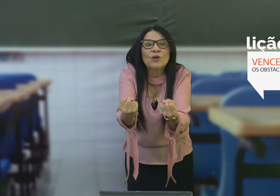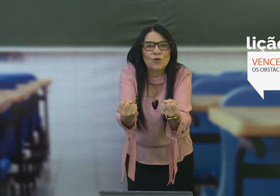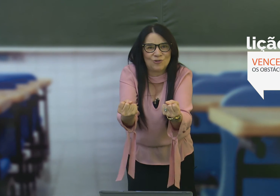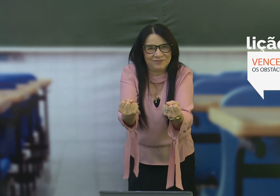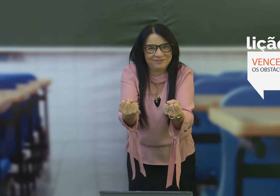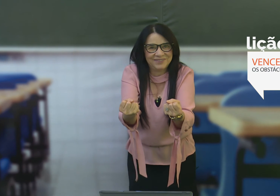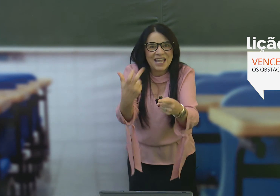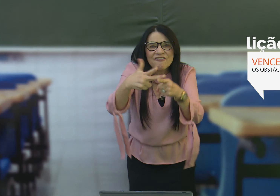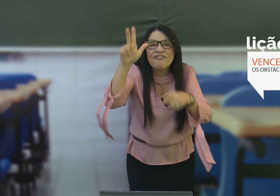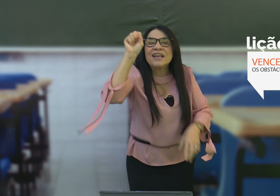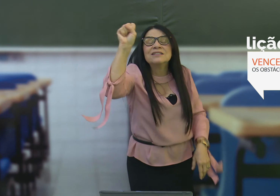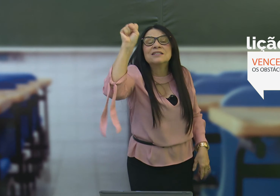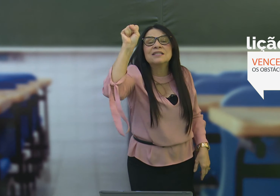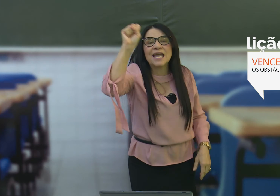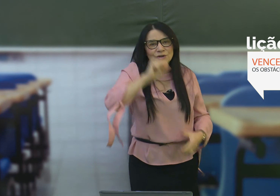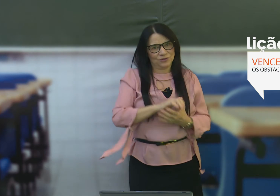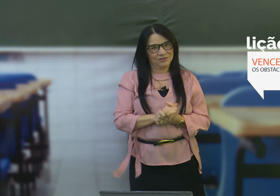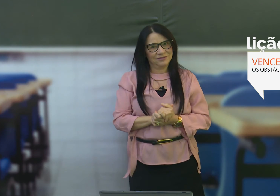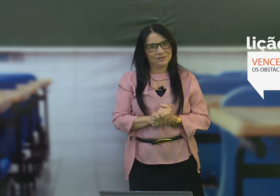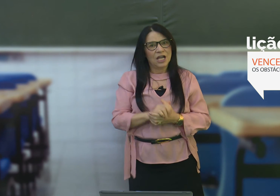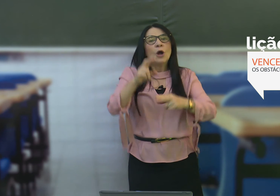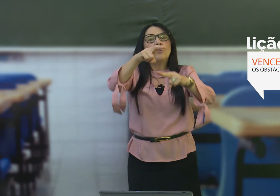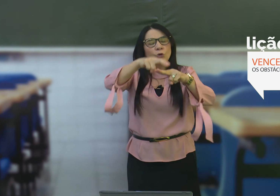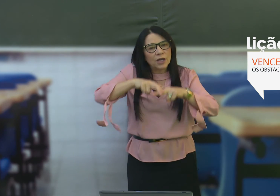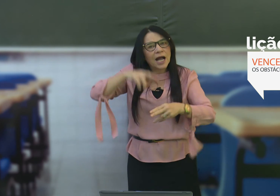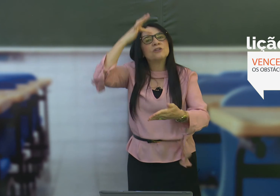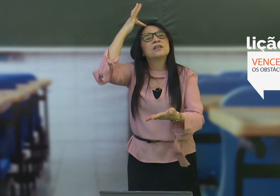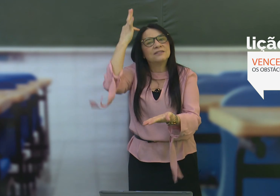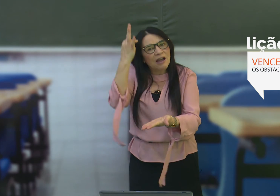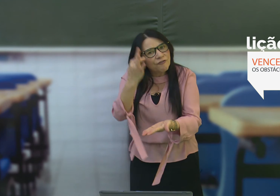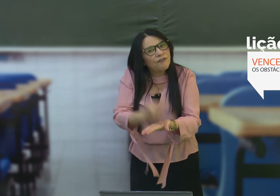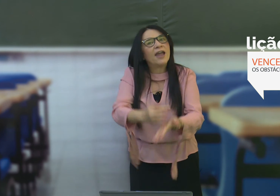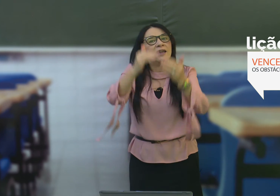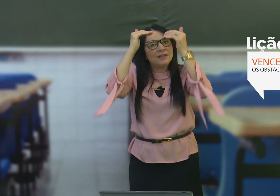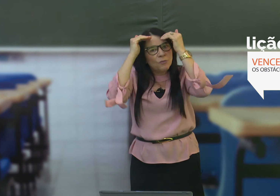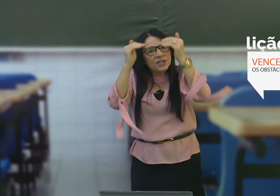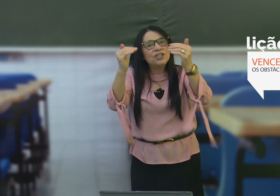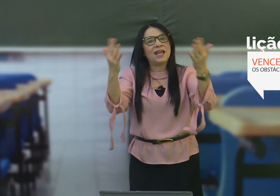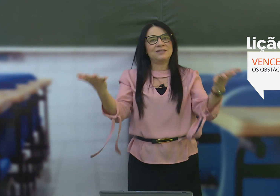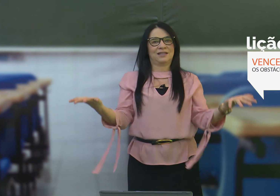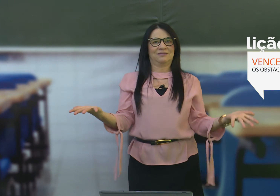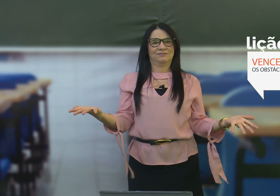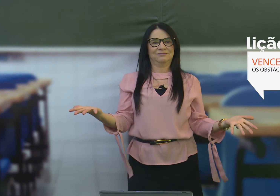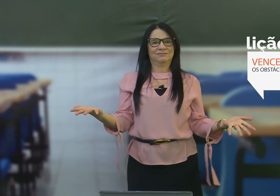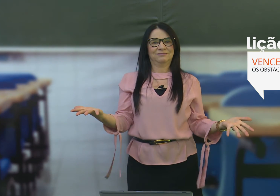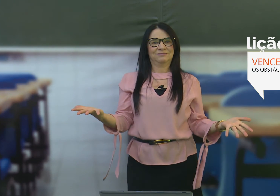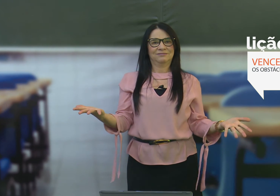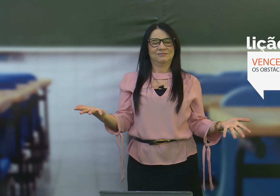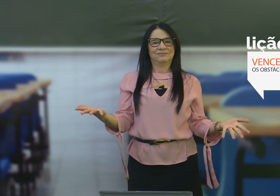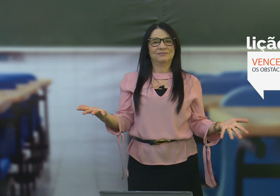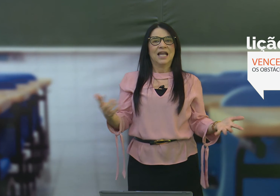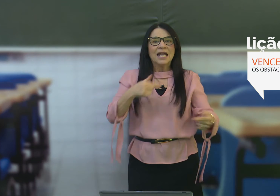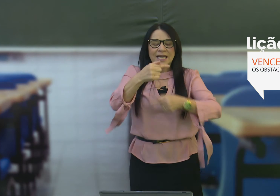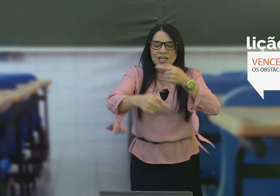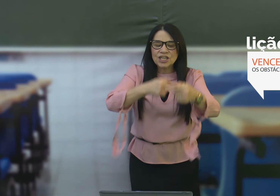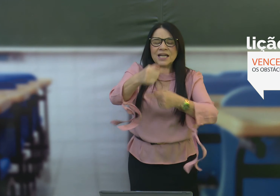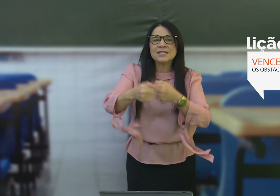seco. Venceram por causa da fé e da obediência. Na